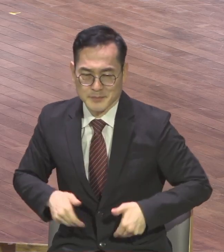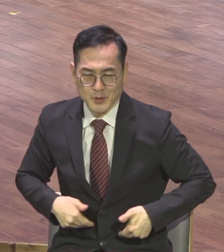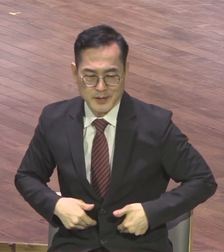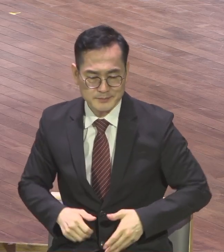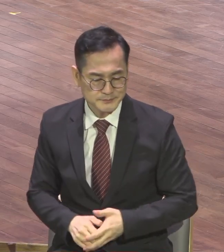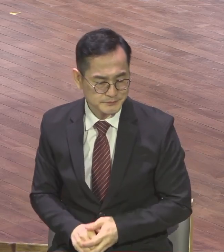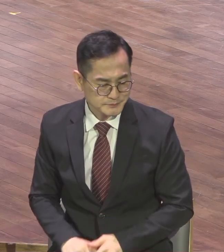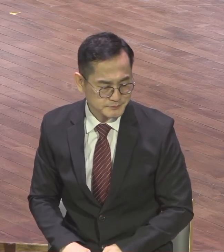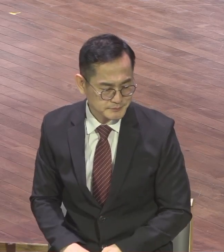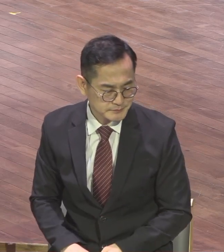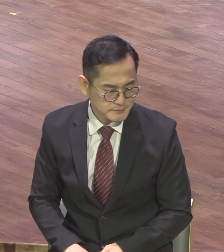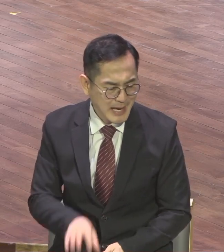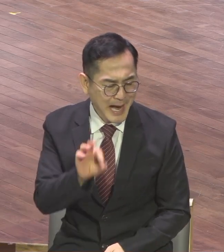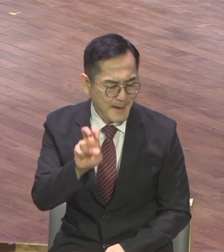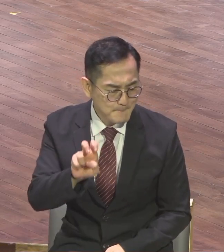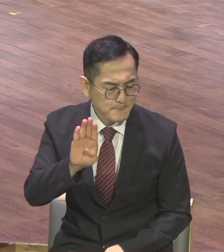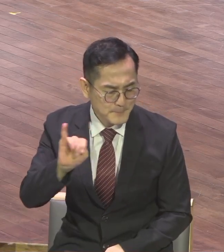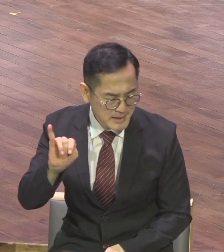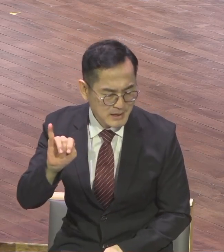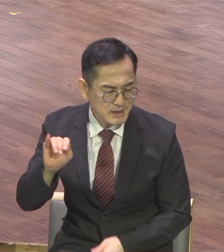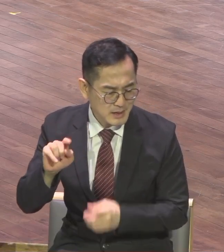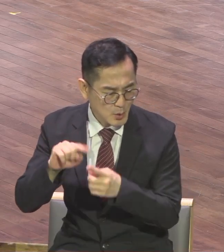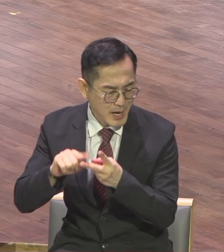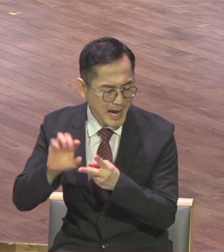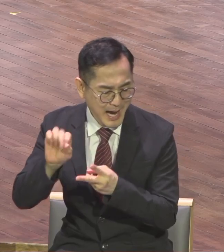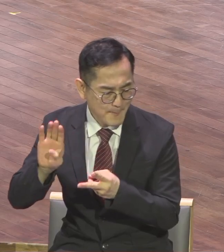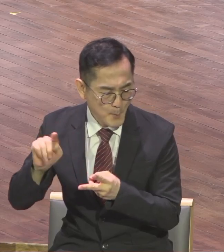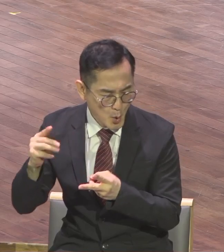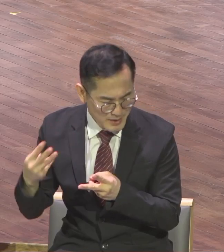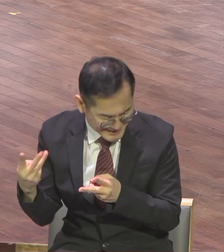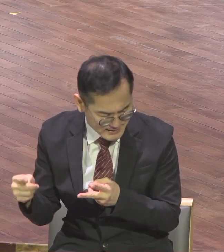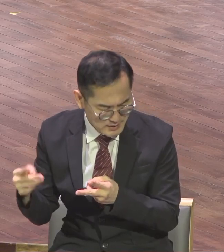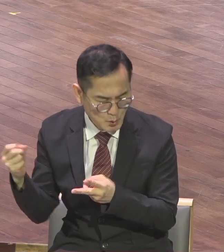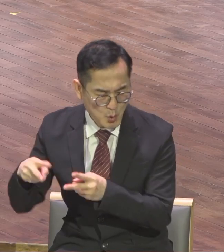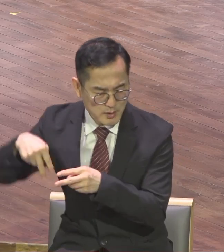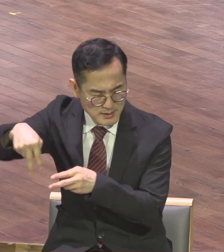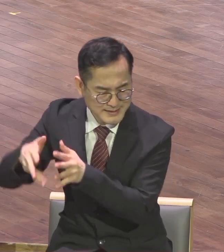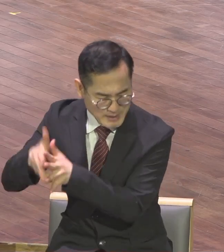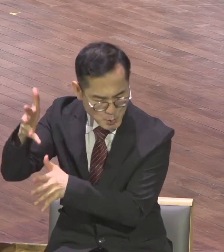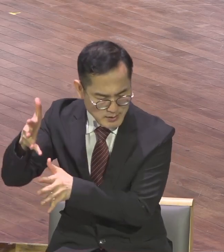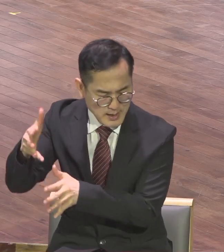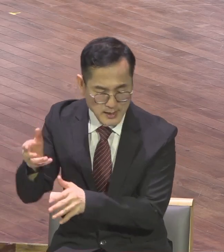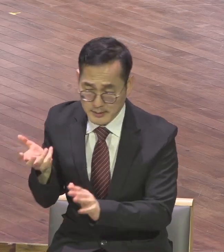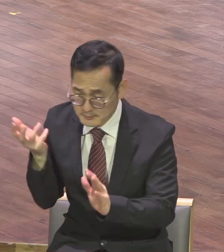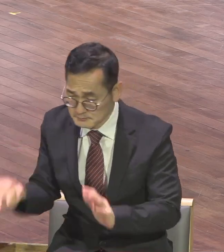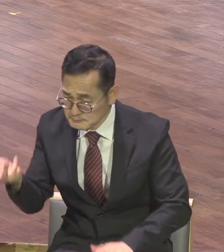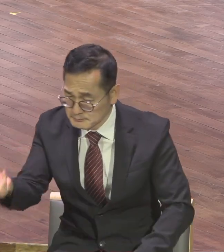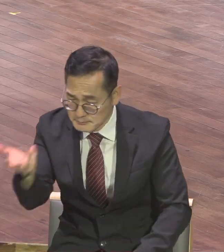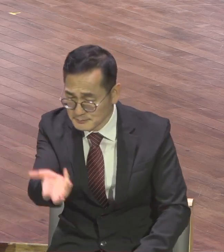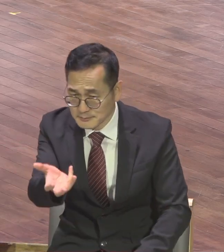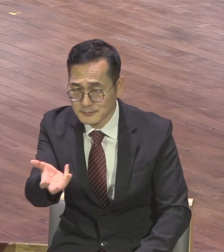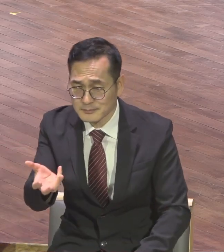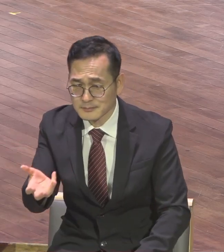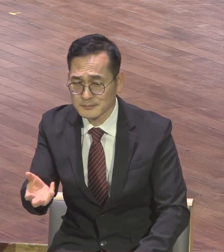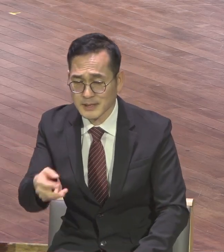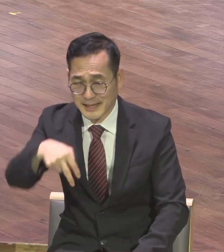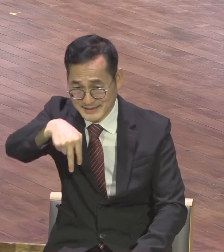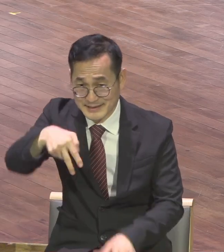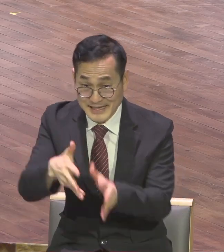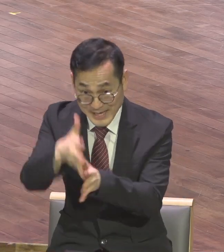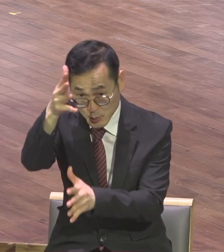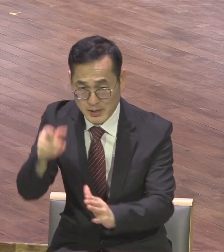암비볼리와 아블로니아로 다녀가 데살로니가에 이르니 거기 유대인의 회당이 있는지라. 자,